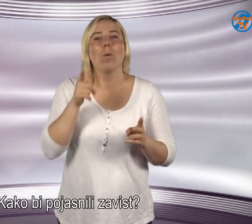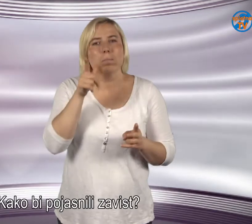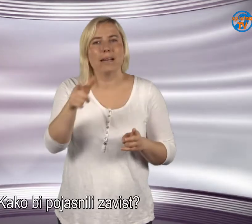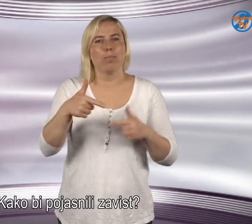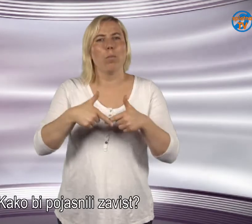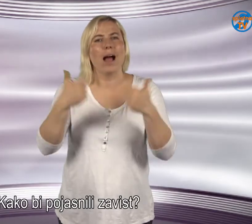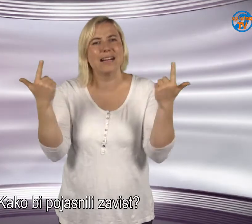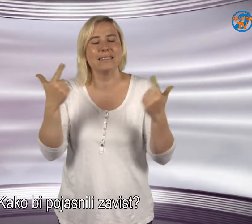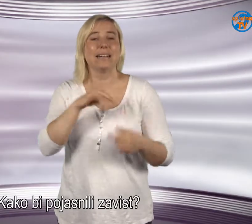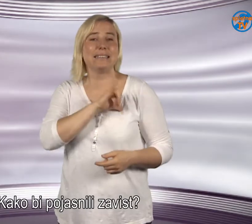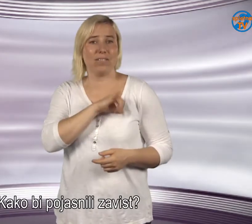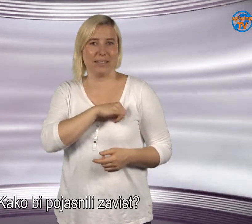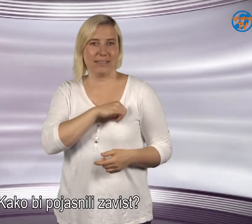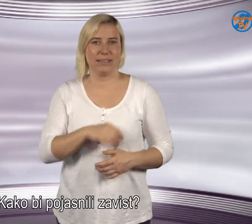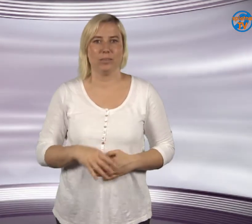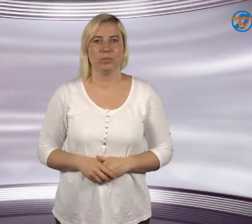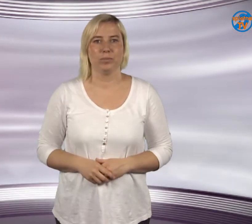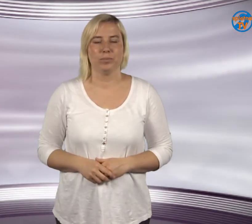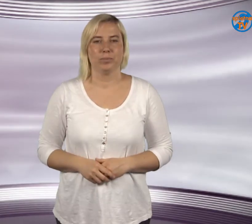Kako bi pojasnili zavist?